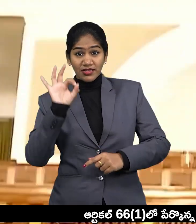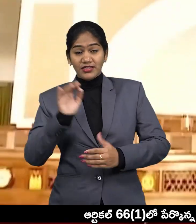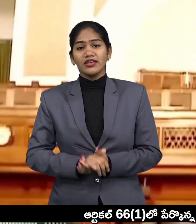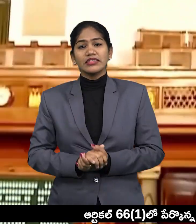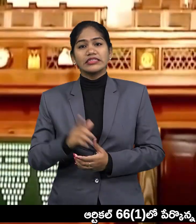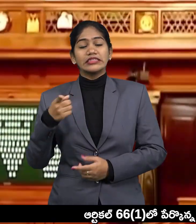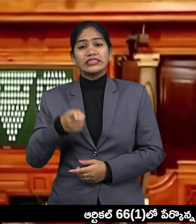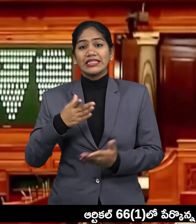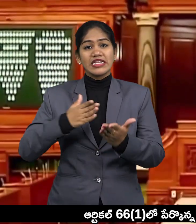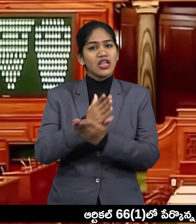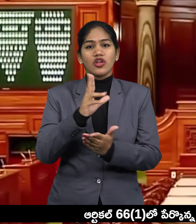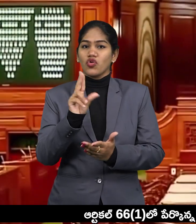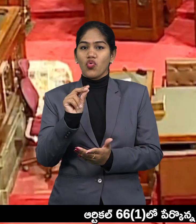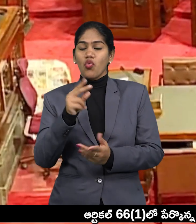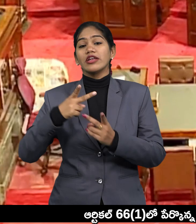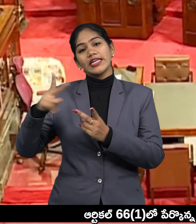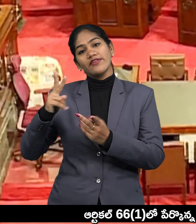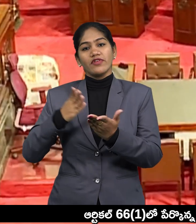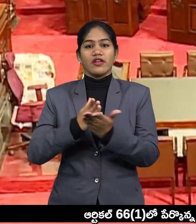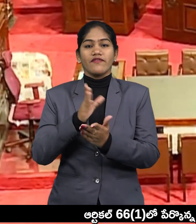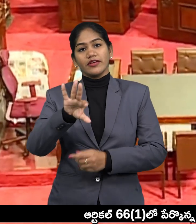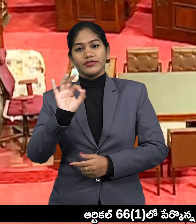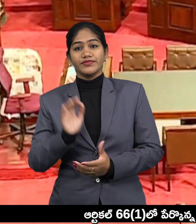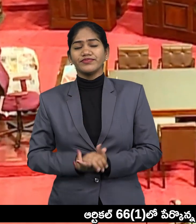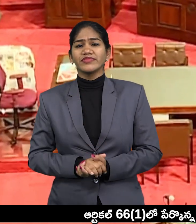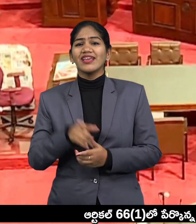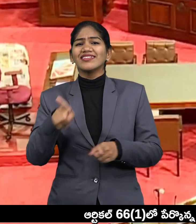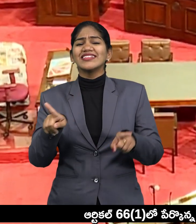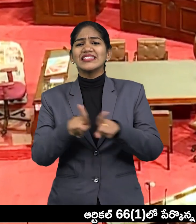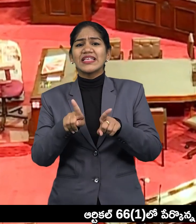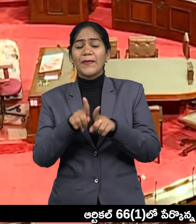పేర్కొన్న విధంగా రాష్ట్రపతి పరోక్షంగా ఎన్నుకోబడతారు.